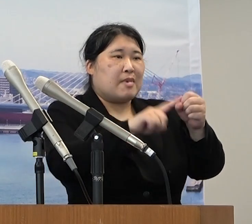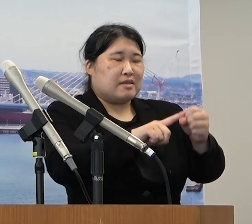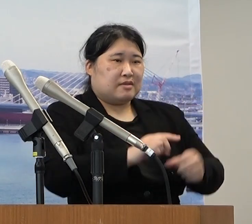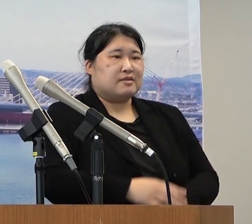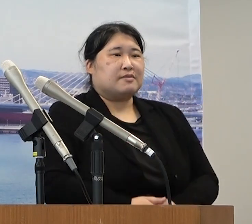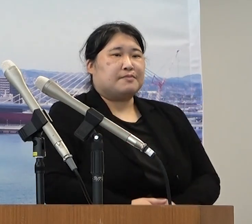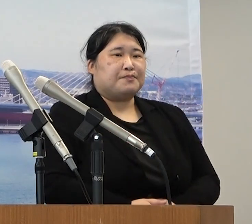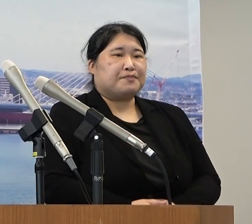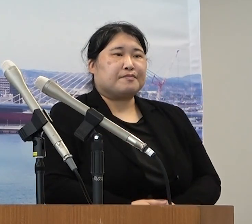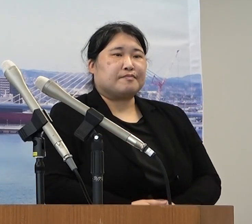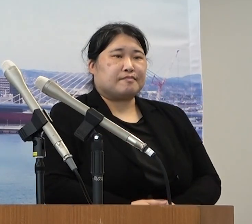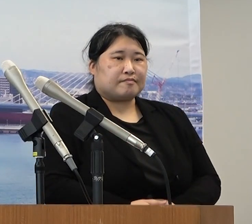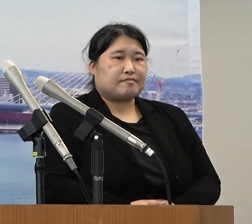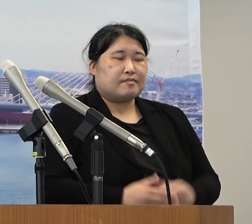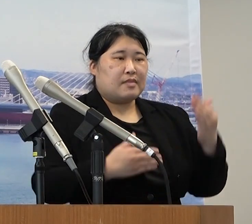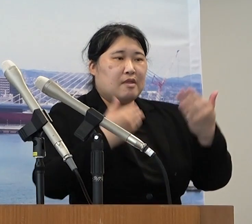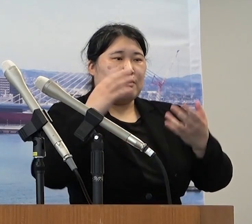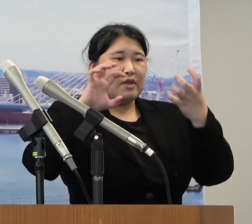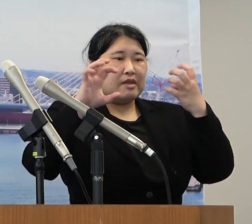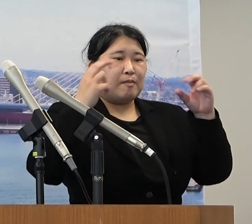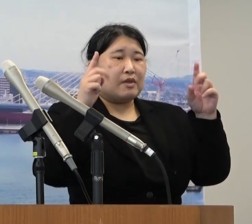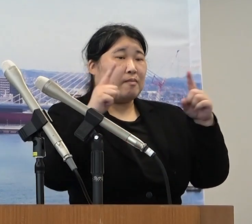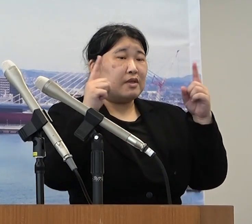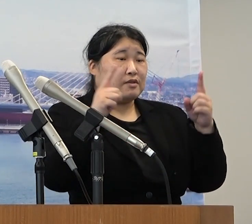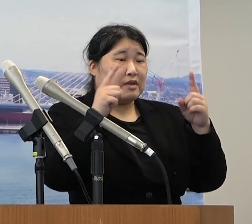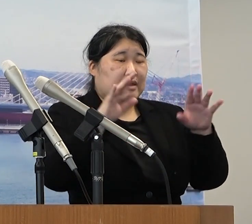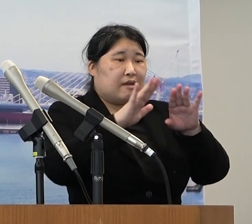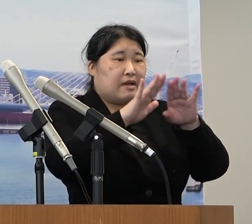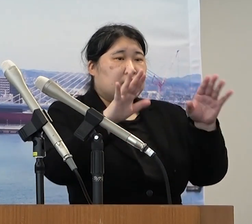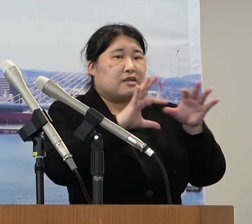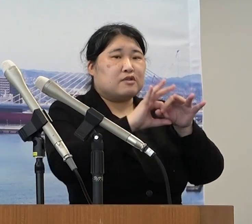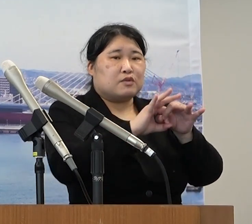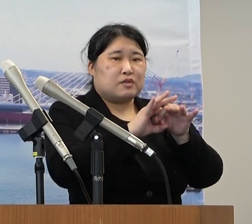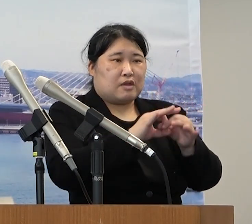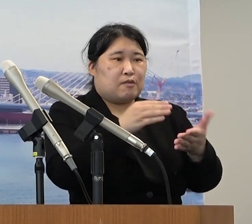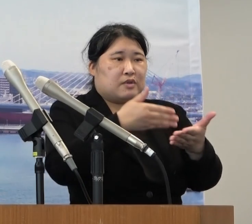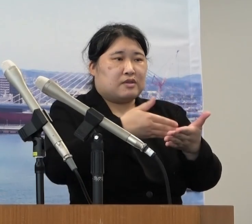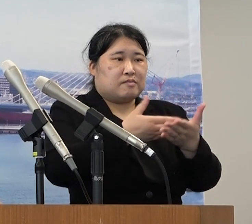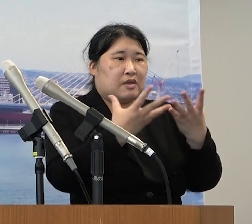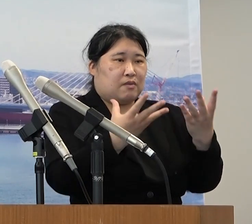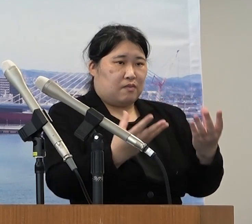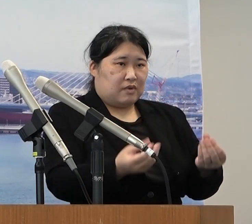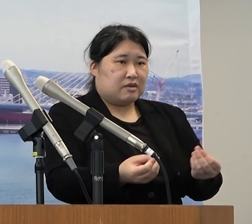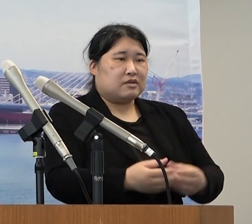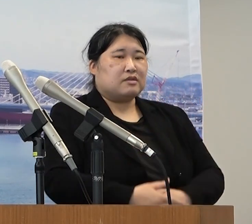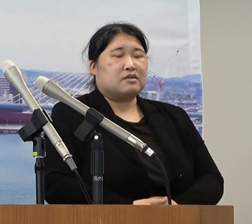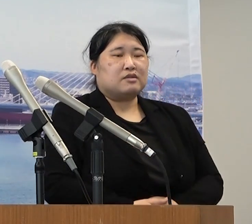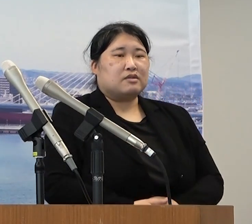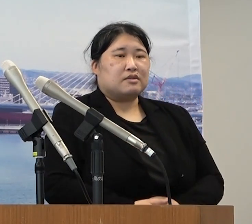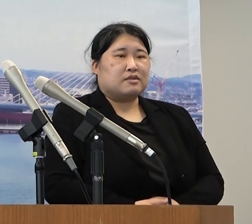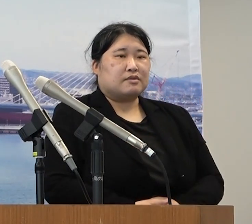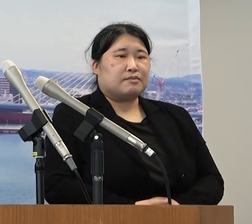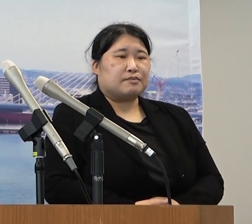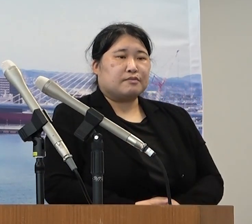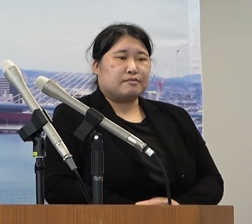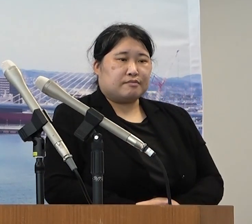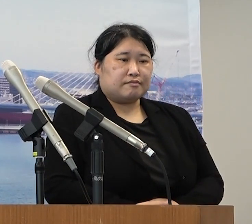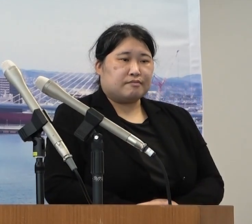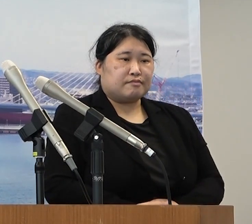。青森ねぶた祭り開催等については以上でございます。